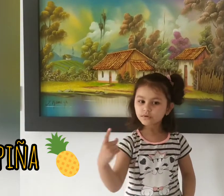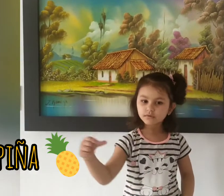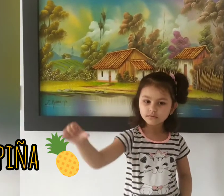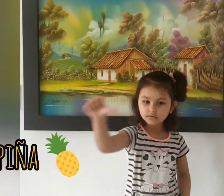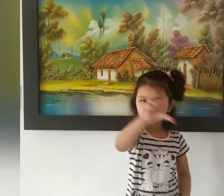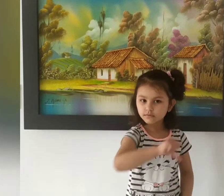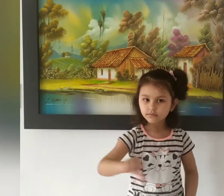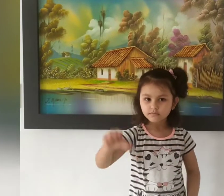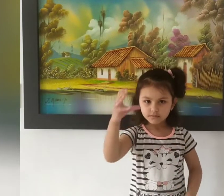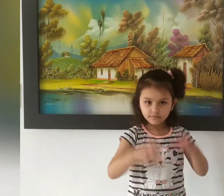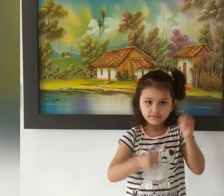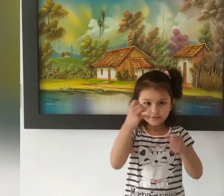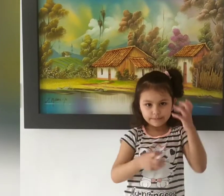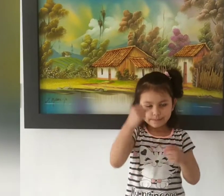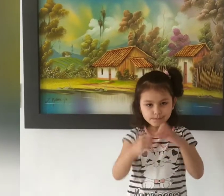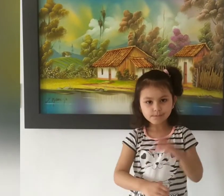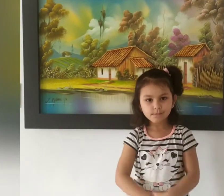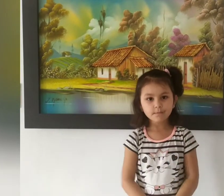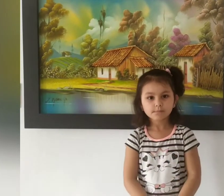Una quema de leche.